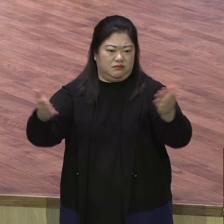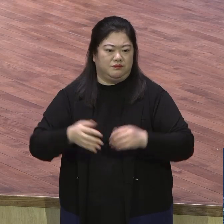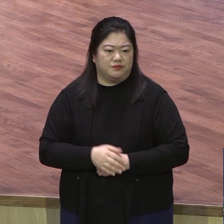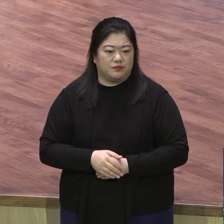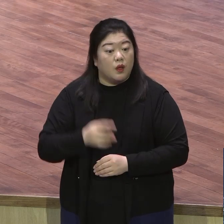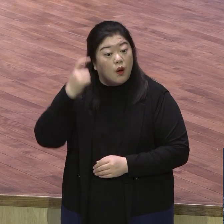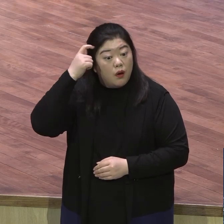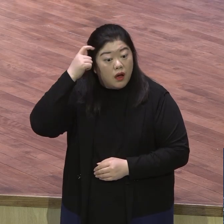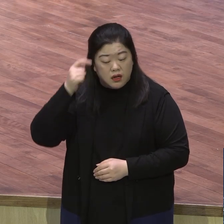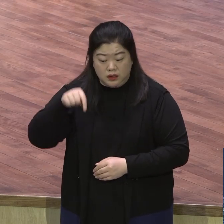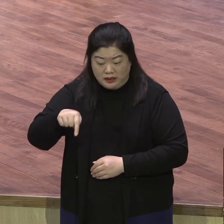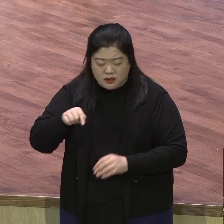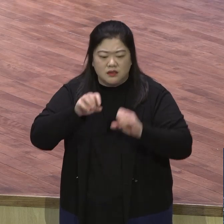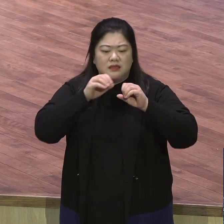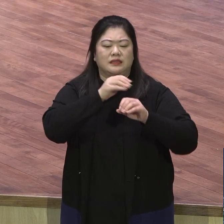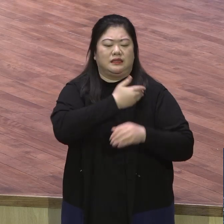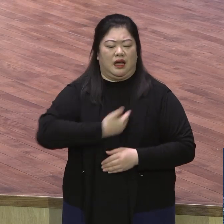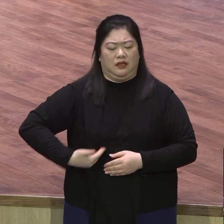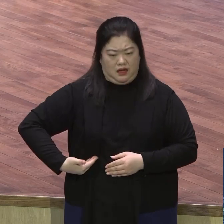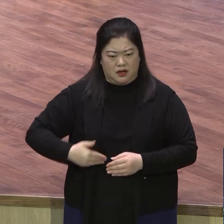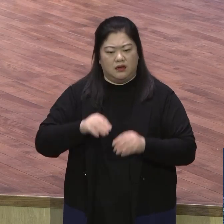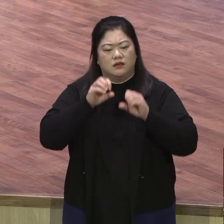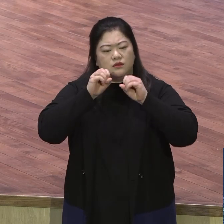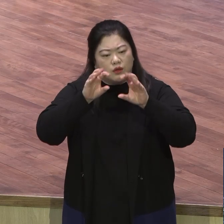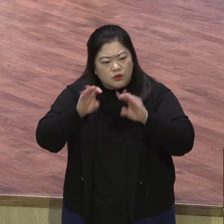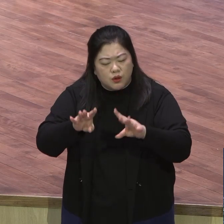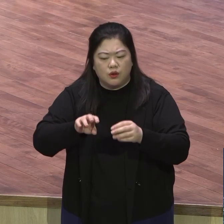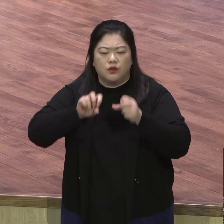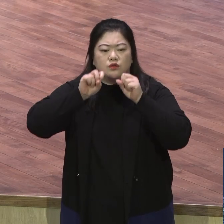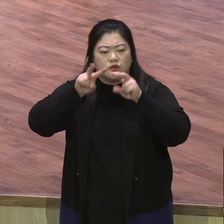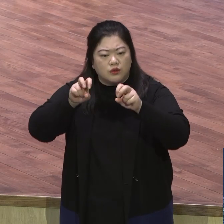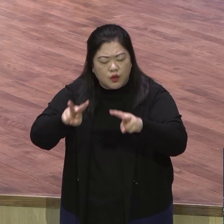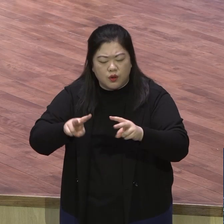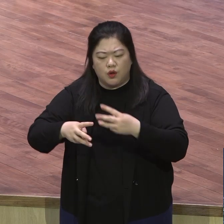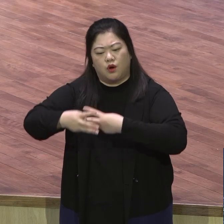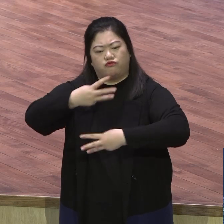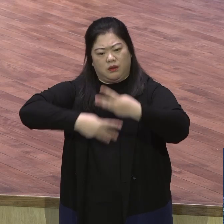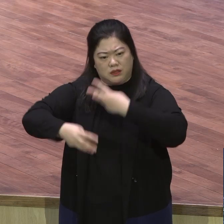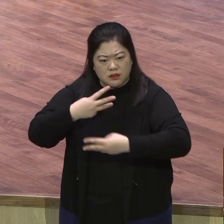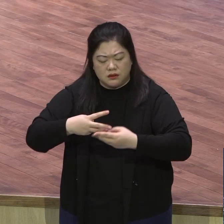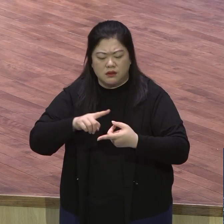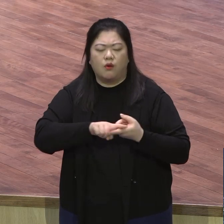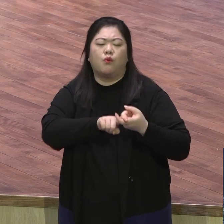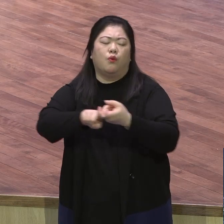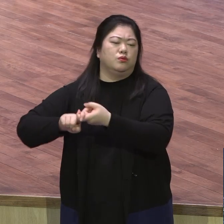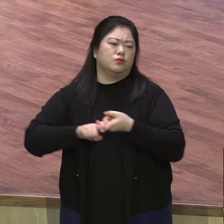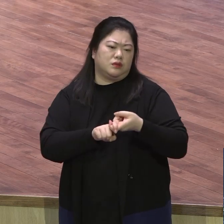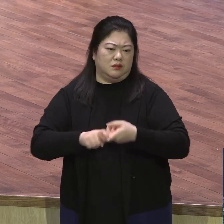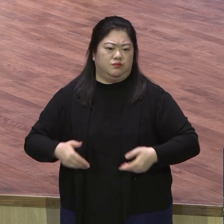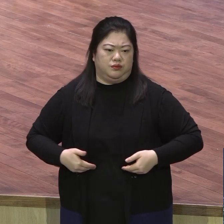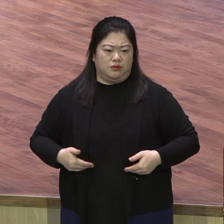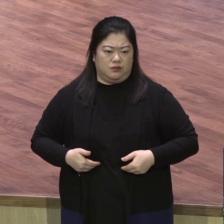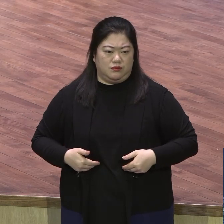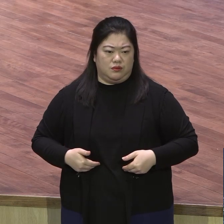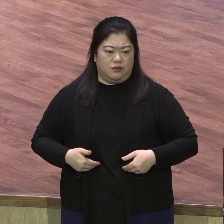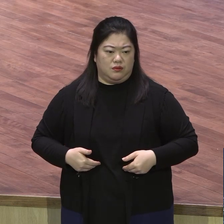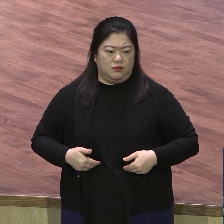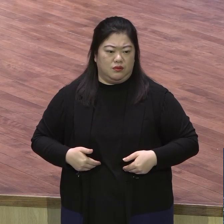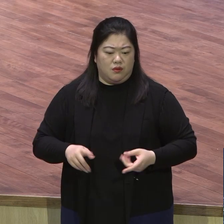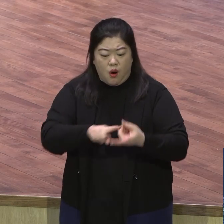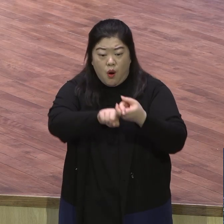공동체 제자 공동체 성격 공동체 전도 공동체 원리스 공동체 렘너드 공동체에도 해야 된다. 이 다섯 가지